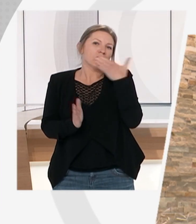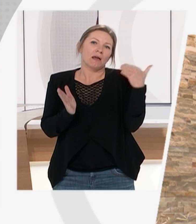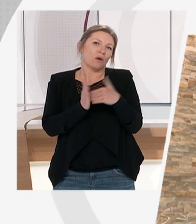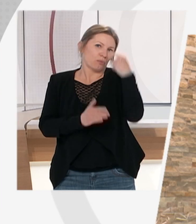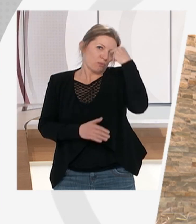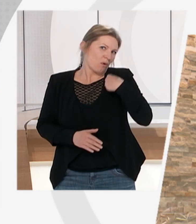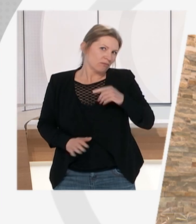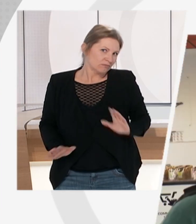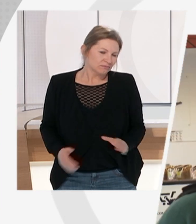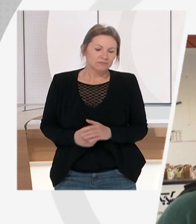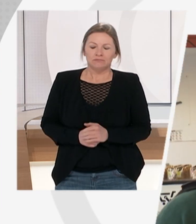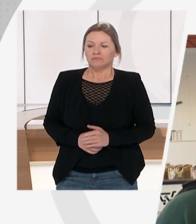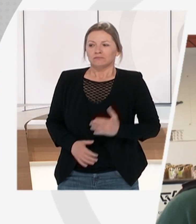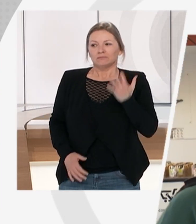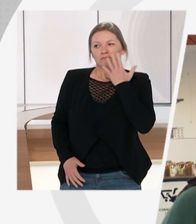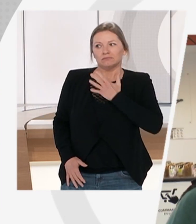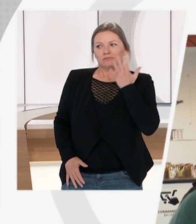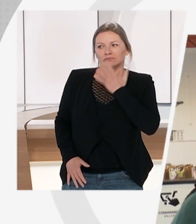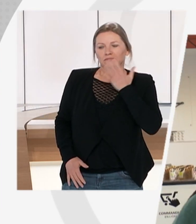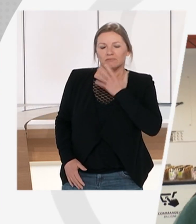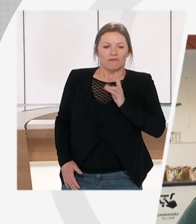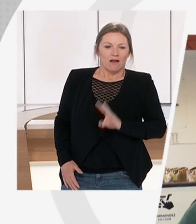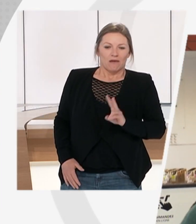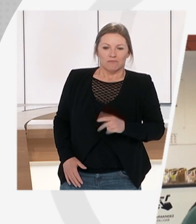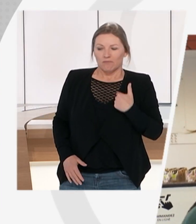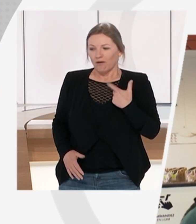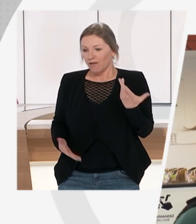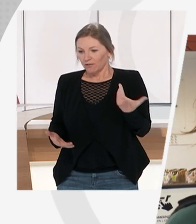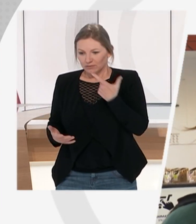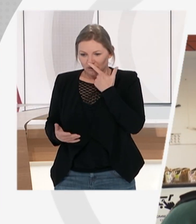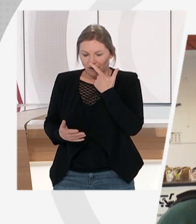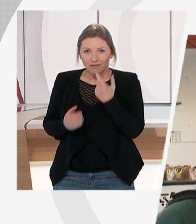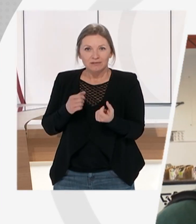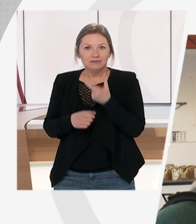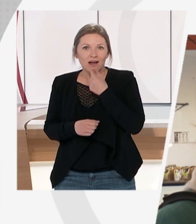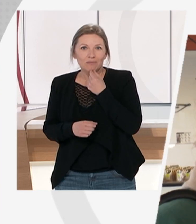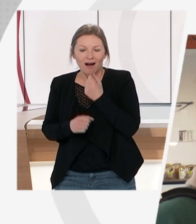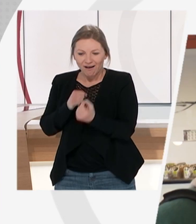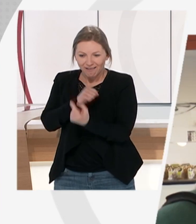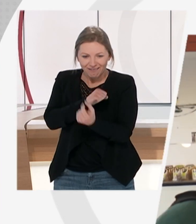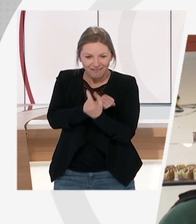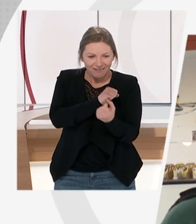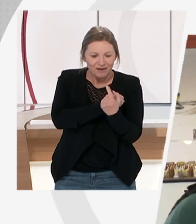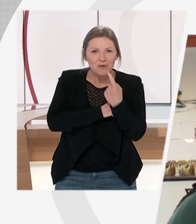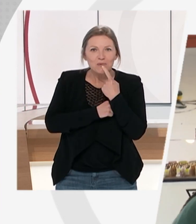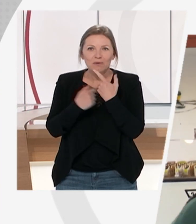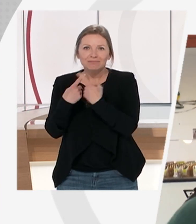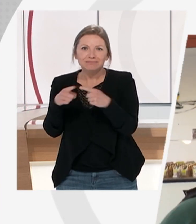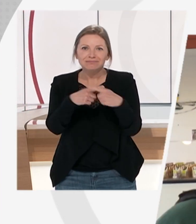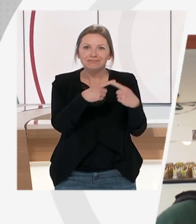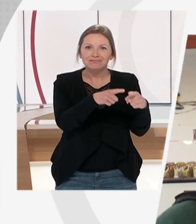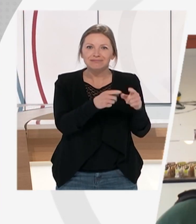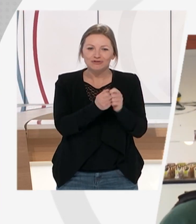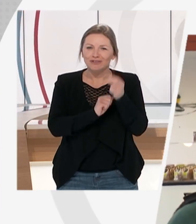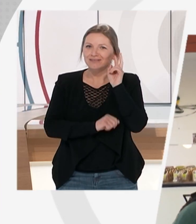macarons que je connaisse. Ah je les ai trouvés délicieux en fait. Ouais. Puis je trouvais le concept sympa, les parfums à marier, puis qui changent de